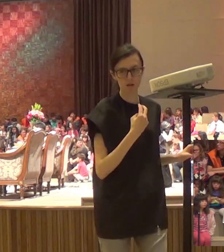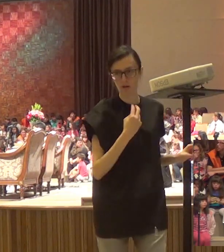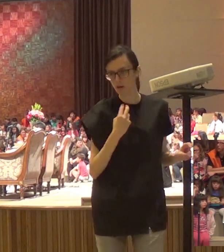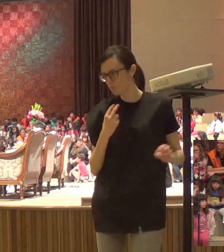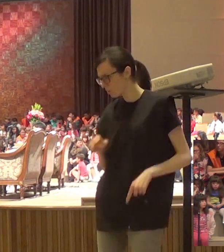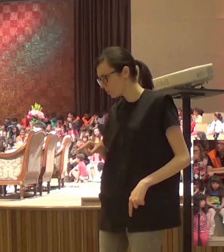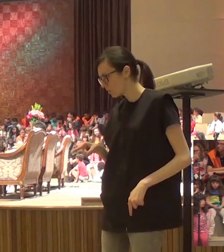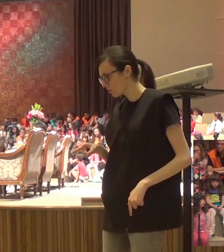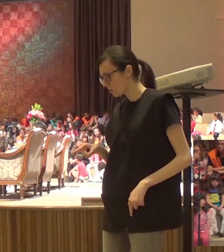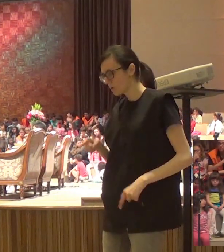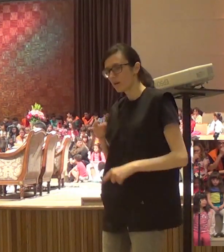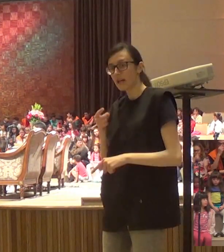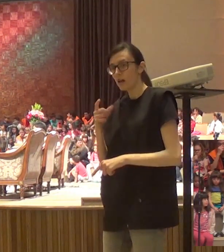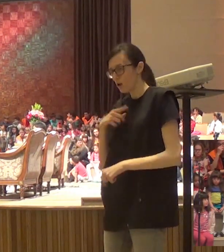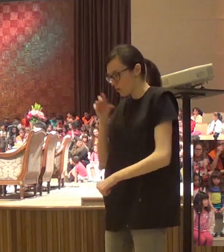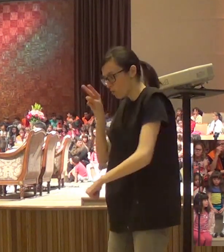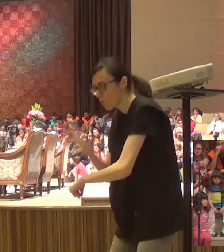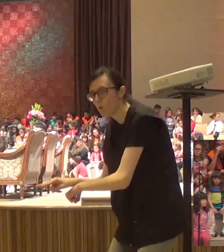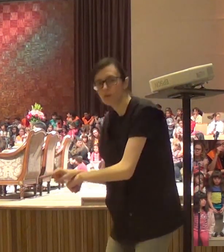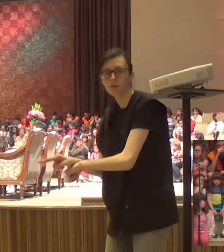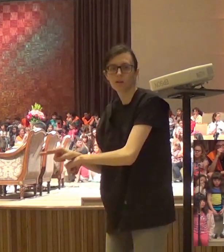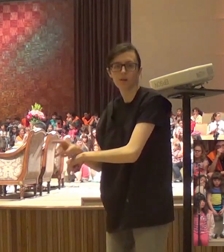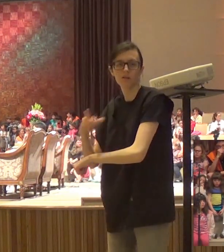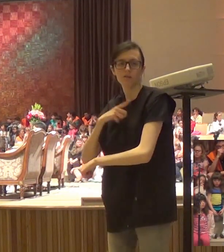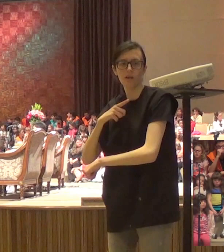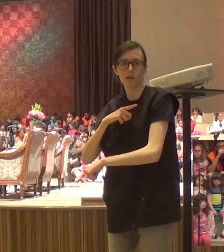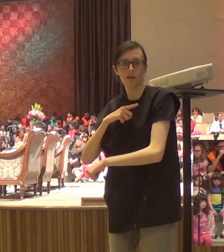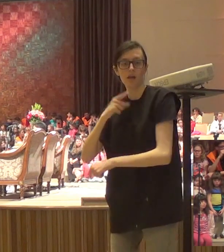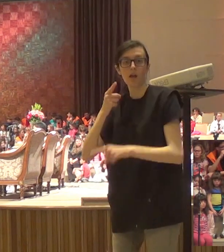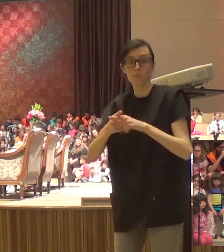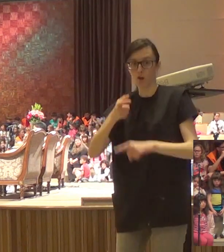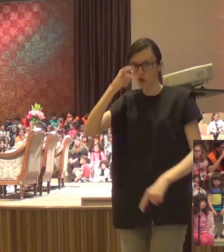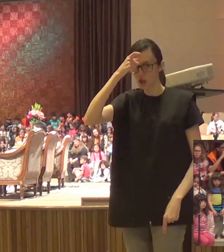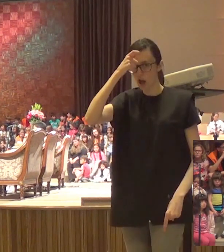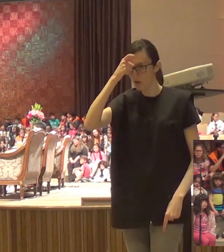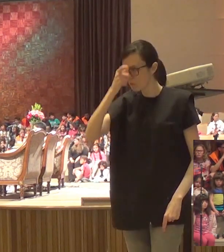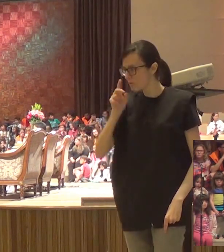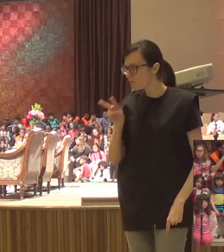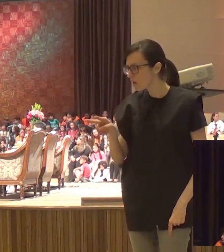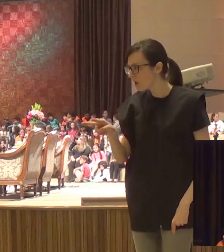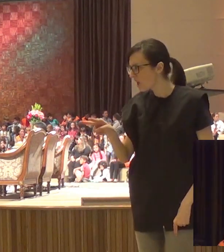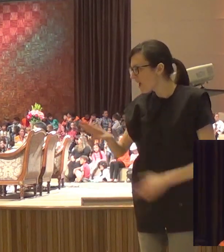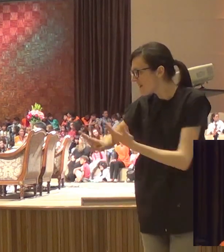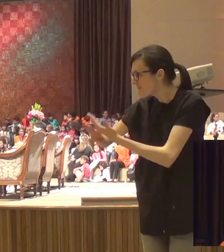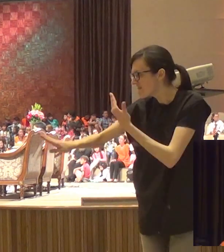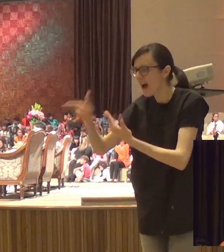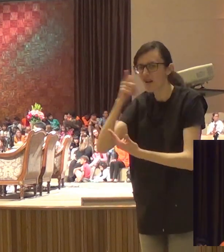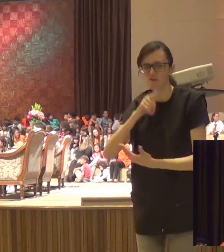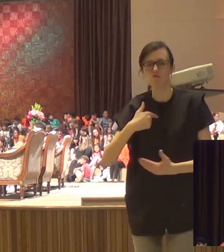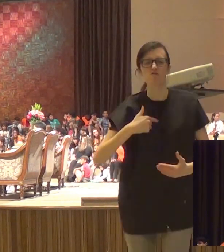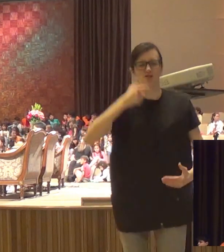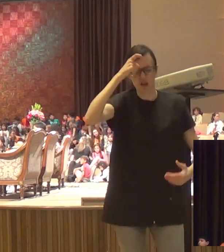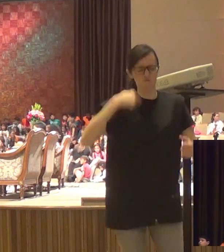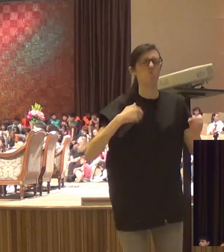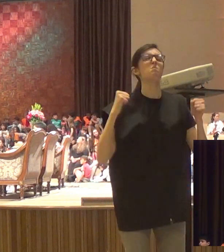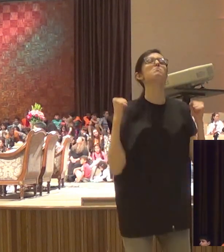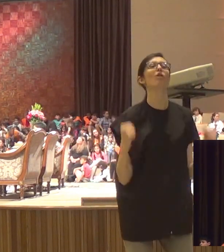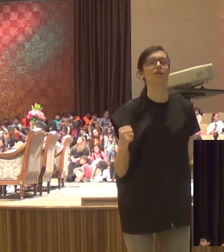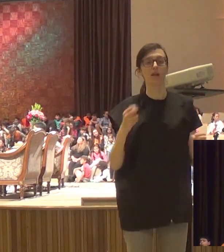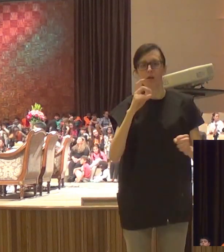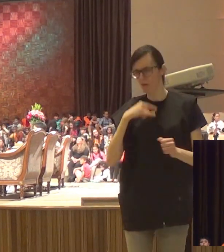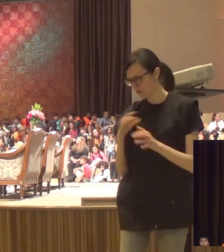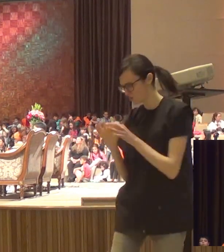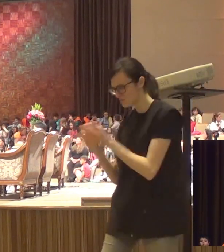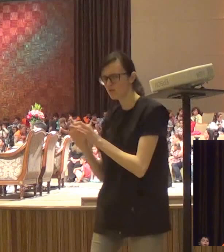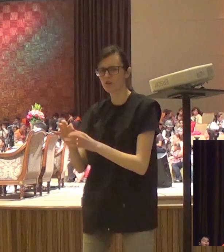volta aos seus filhos, ele perde muito da sua influência, muito do seu poder diminui, porque nós estamos